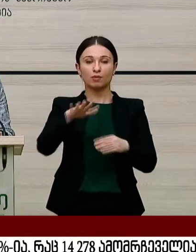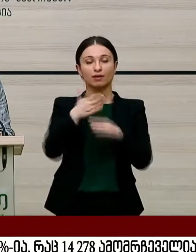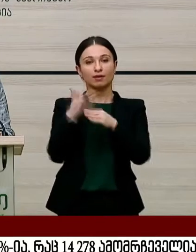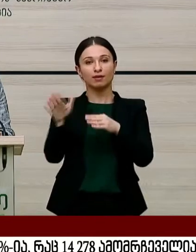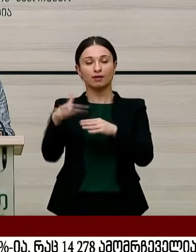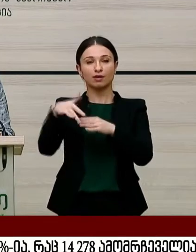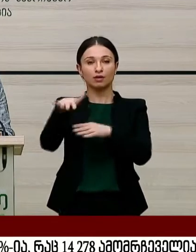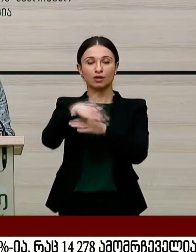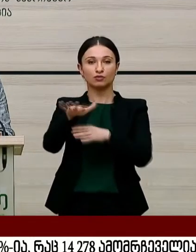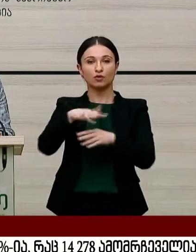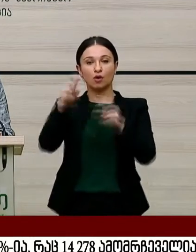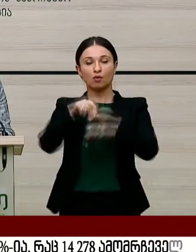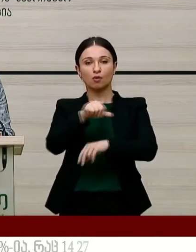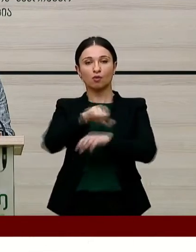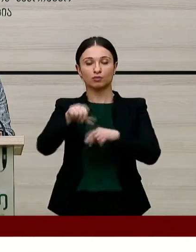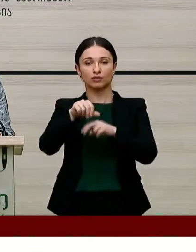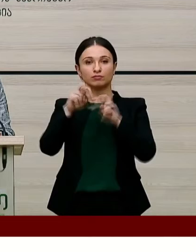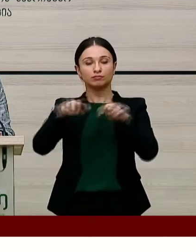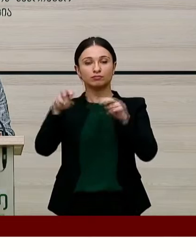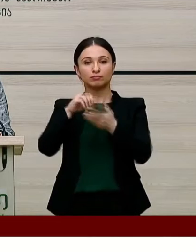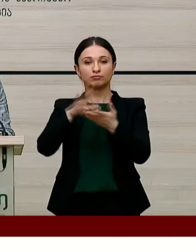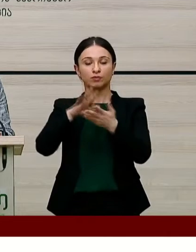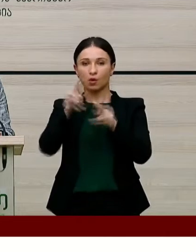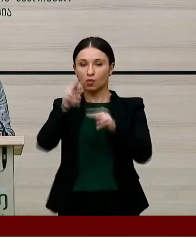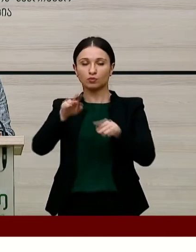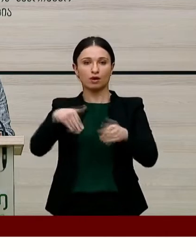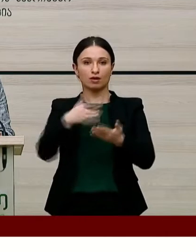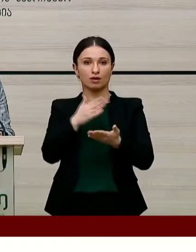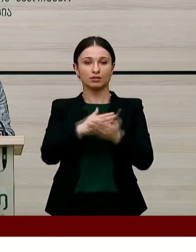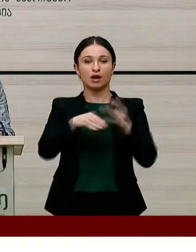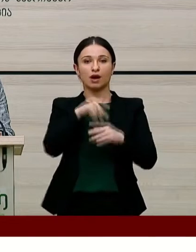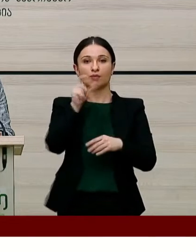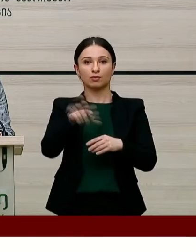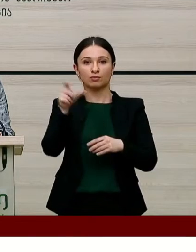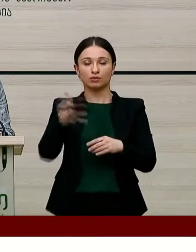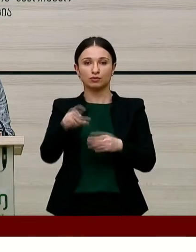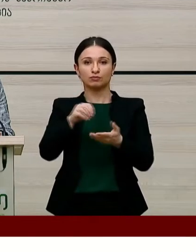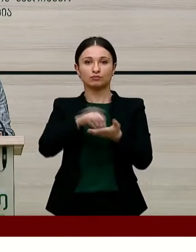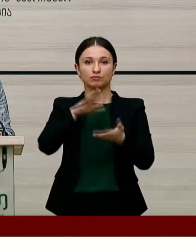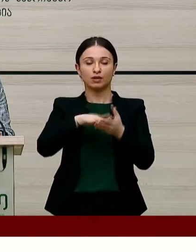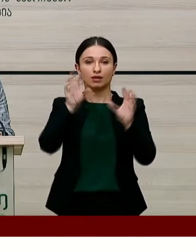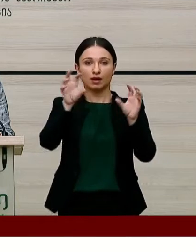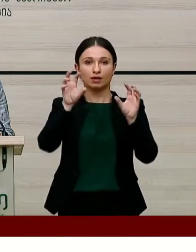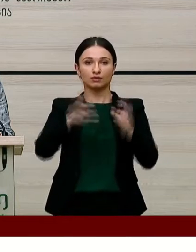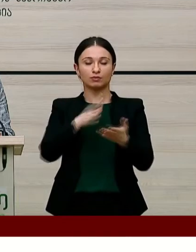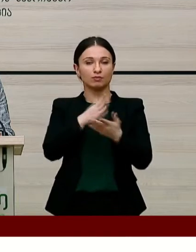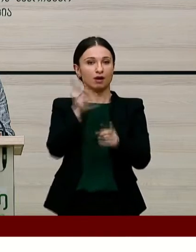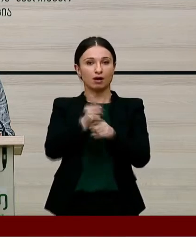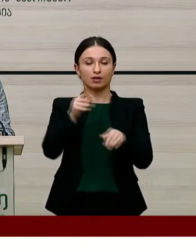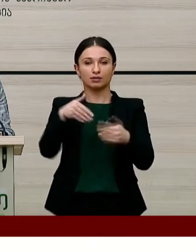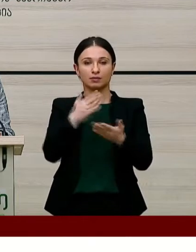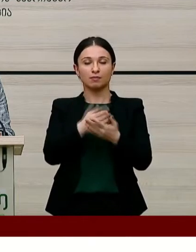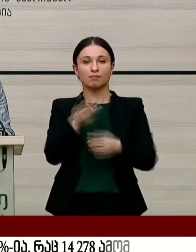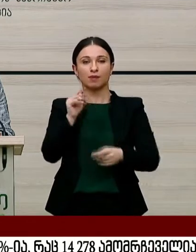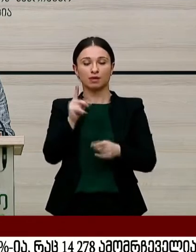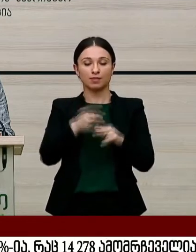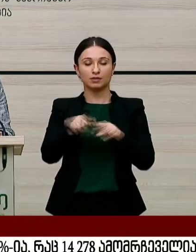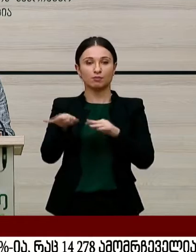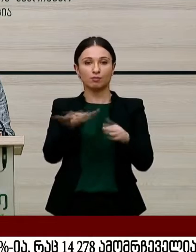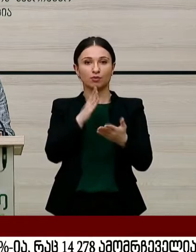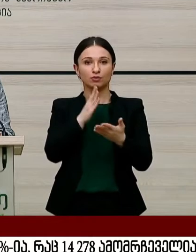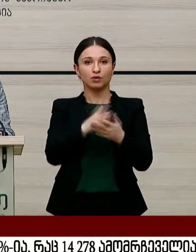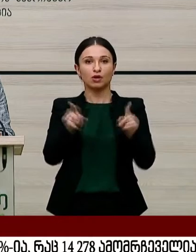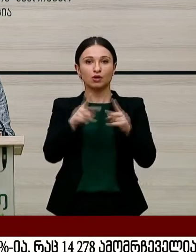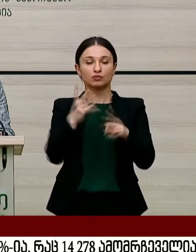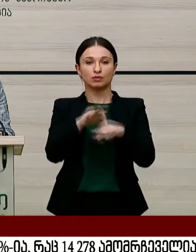გარეთ კომისია არ ახორციელებს კონტროლს. ამომრჩევლის აღრიცხვა კანონმდებლობით არ იკრძალება, მაგრამ ეს პროცესი